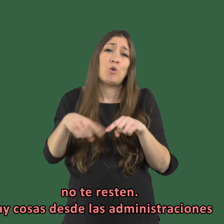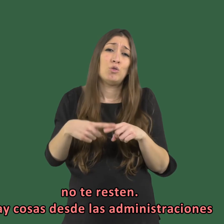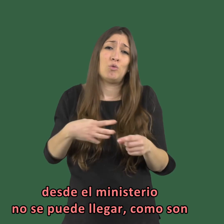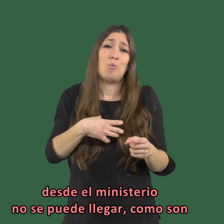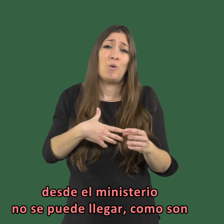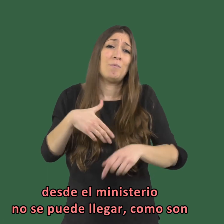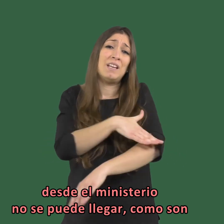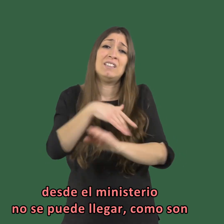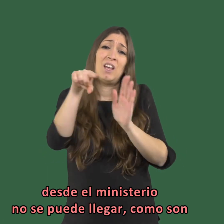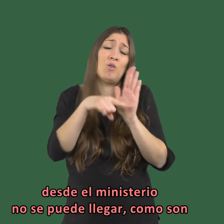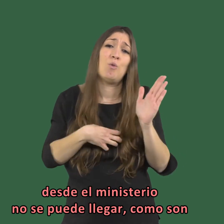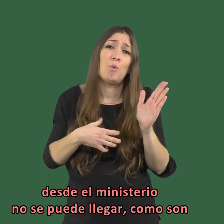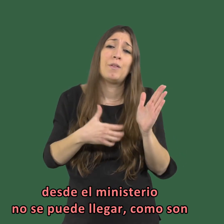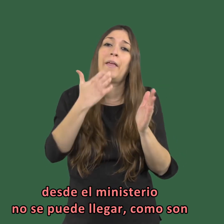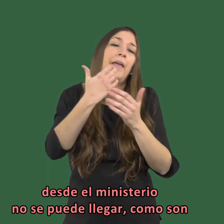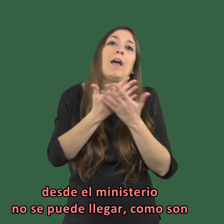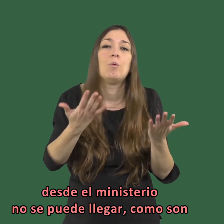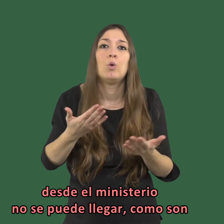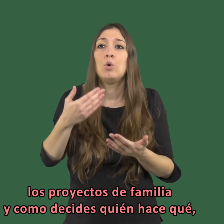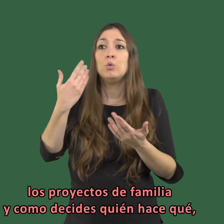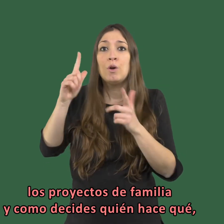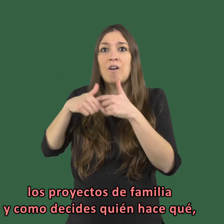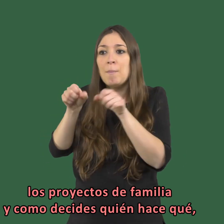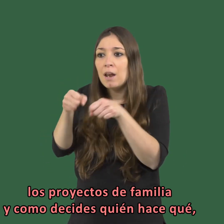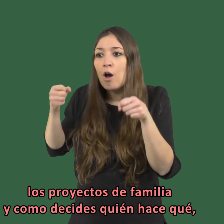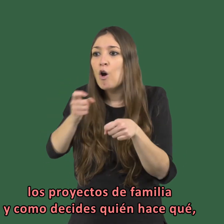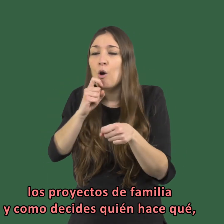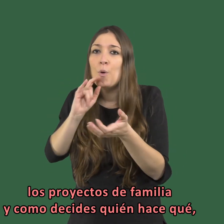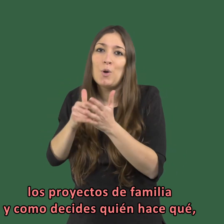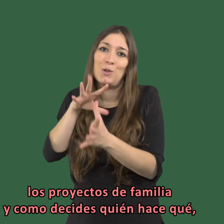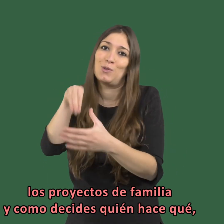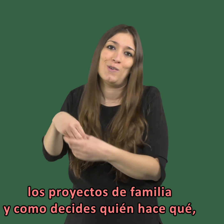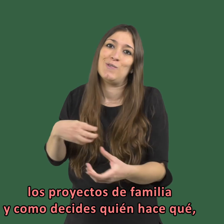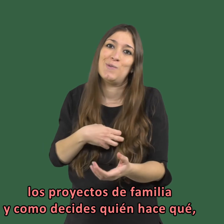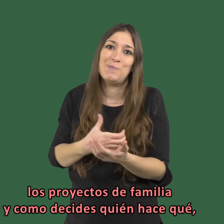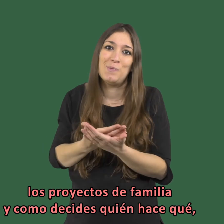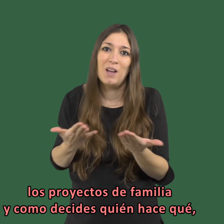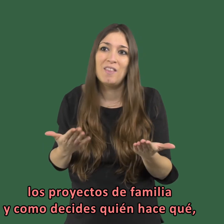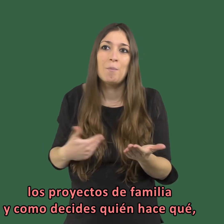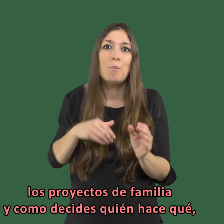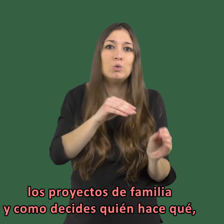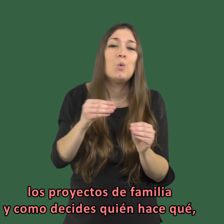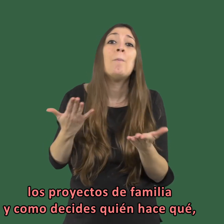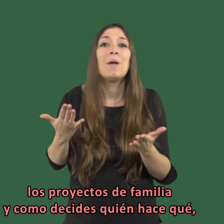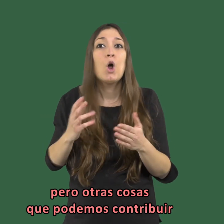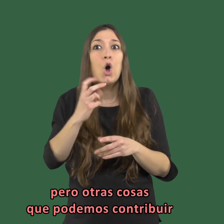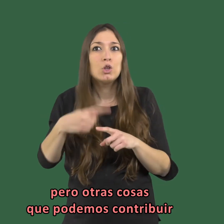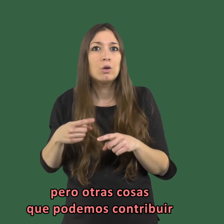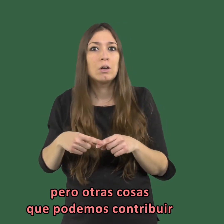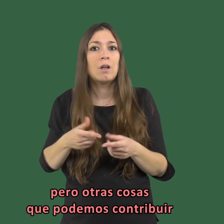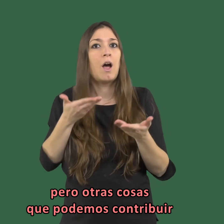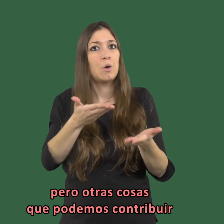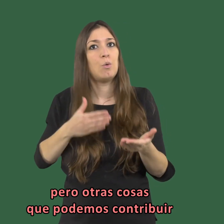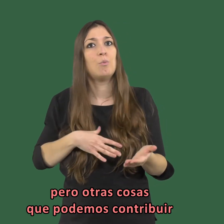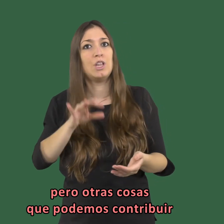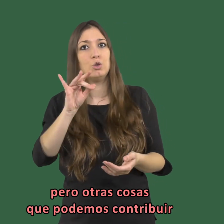administraciones o desde el ministerio no se puede llegar, como con los proyectos de familia y cómo decides quién hace qué, pero hay otras cosas